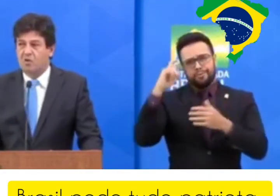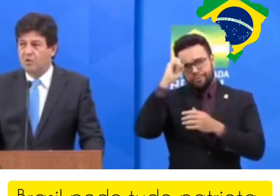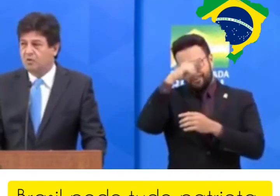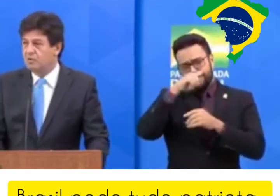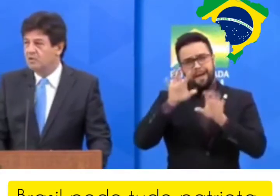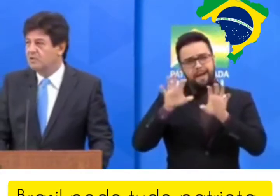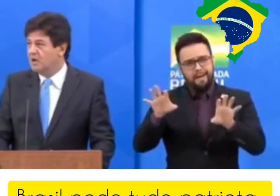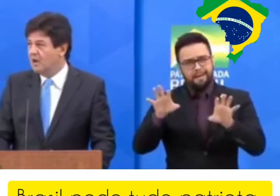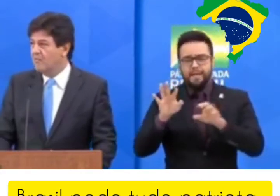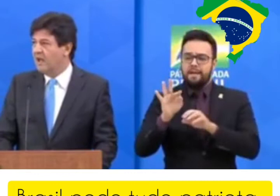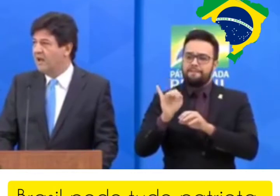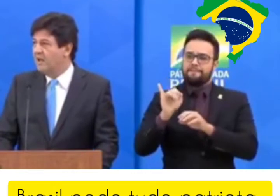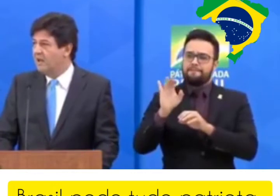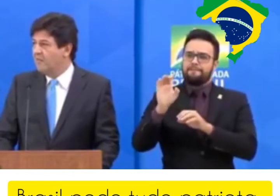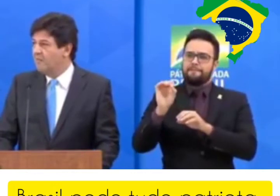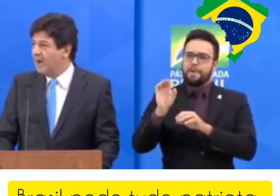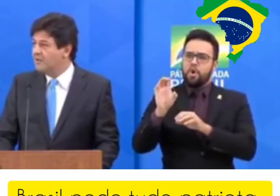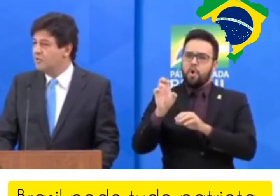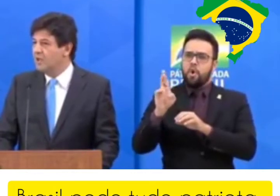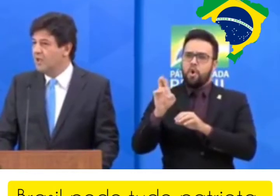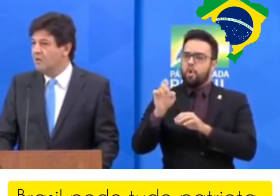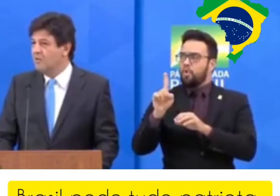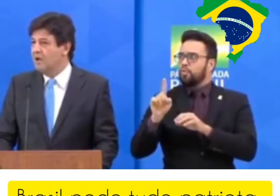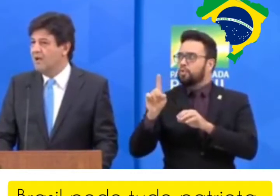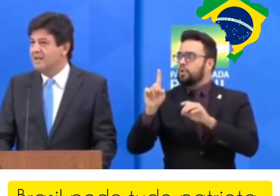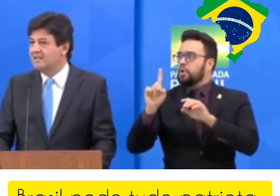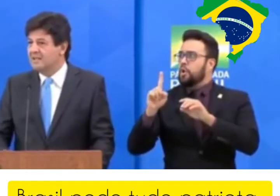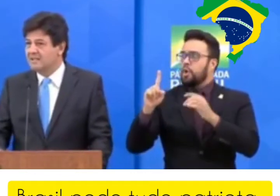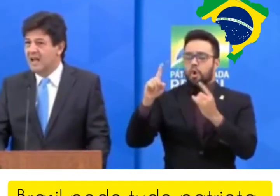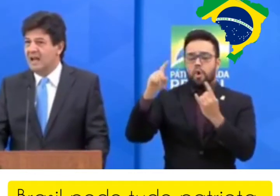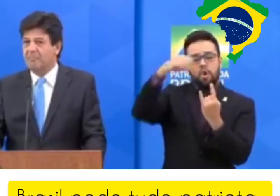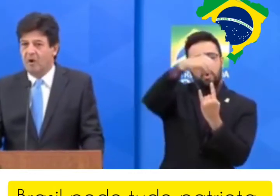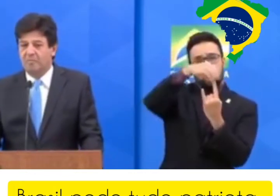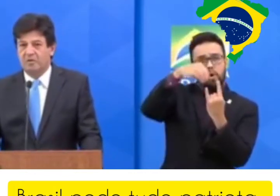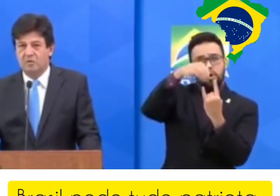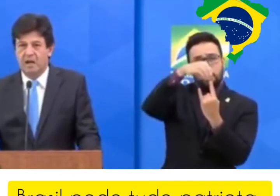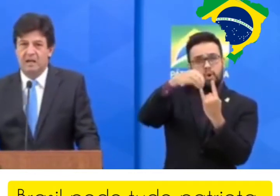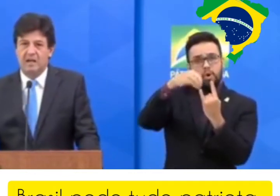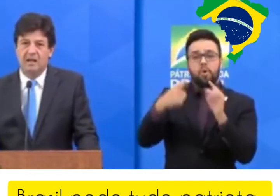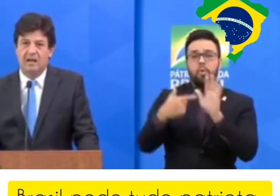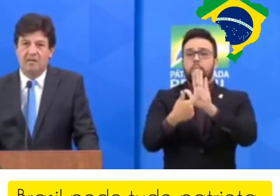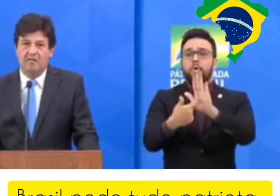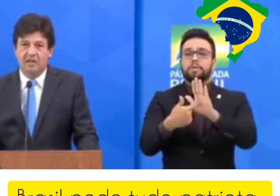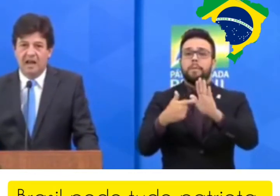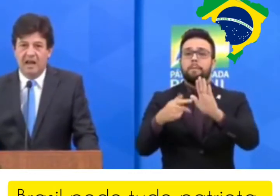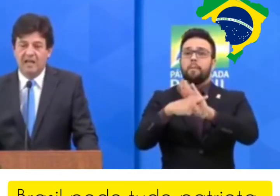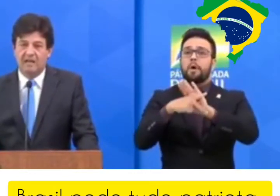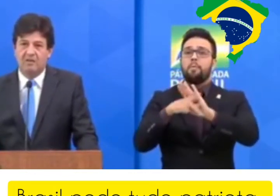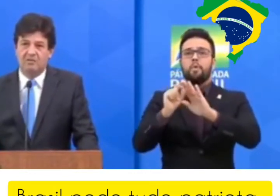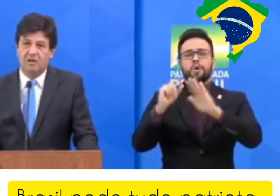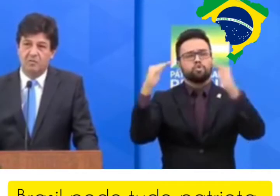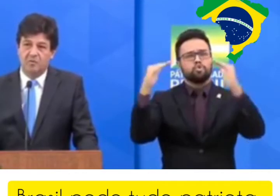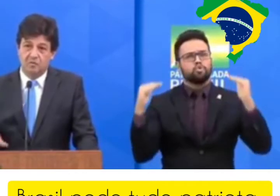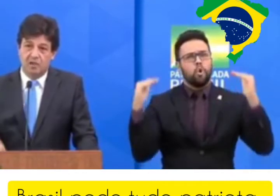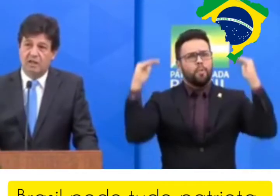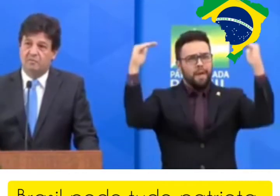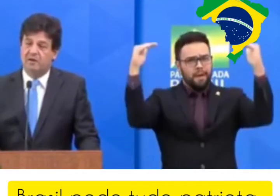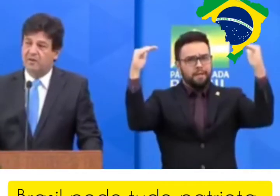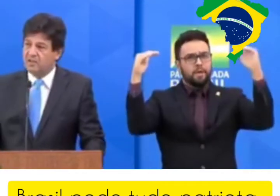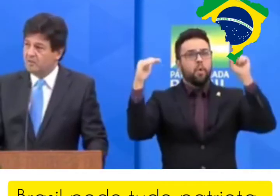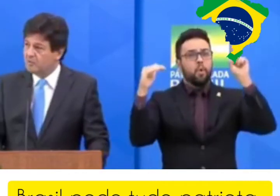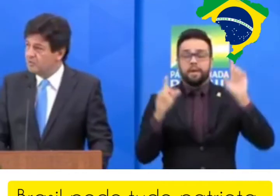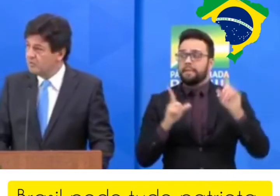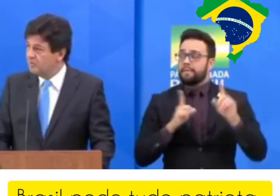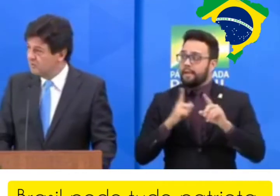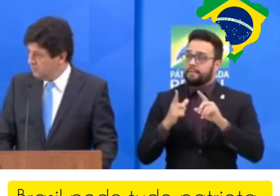a Fiocruz se revela mais do que nunca necessária à própria soberania. Foi dali que nós tiramos os kits